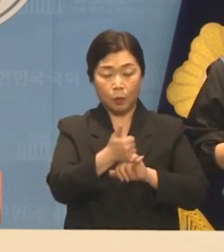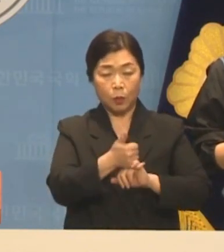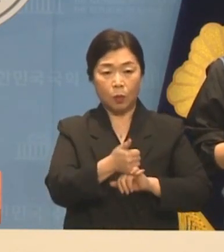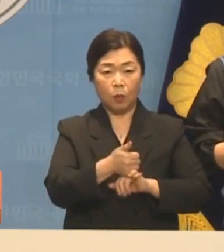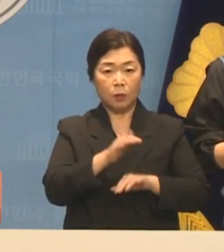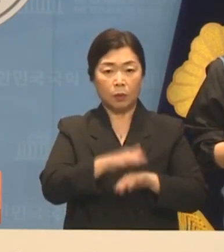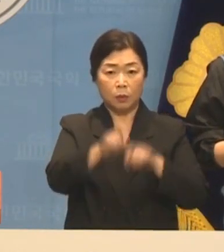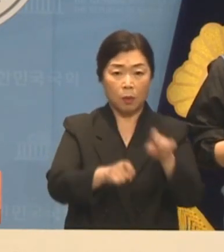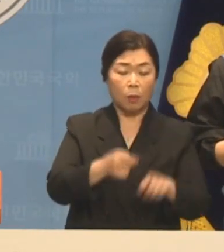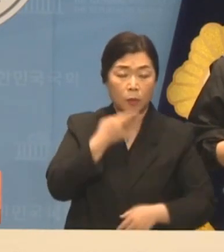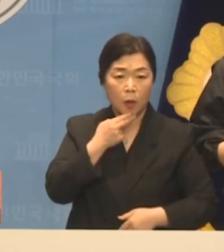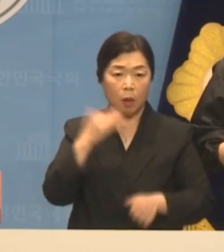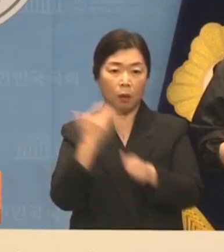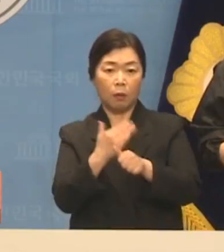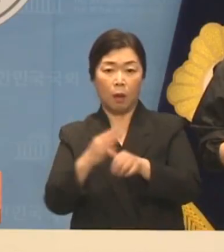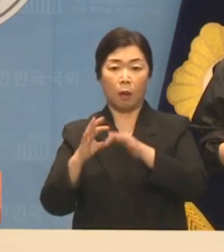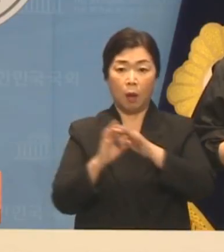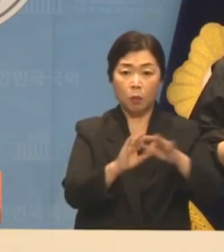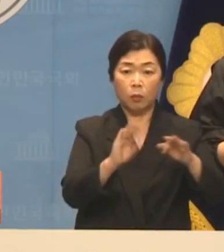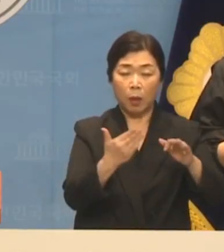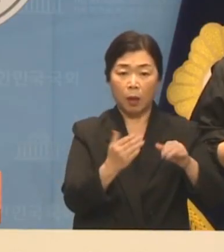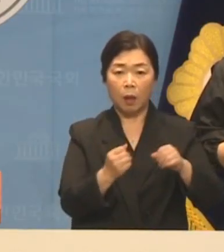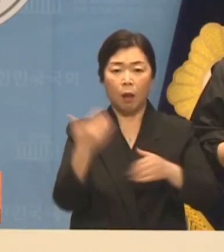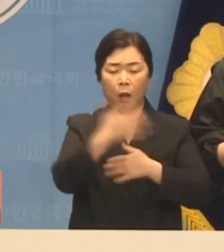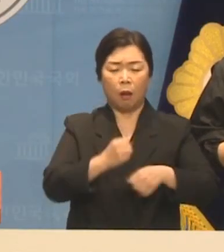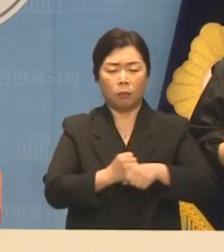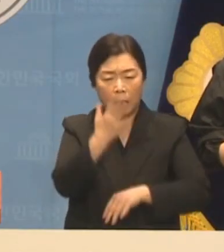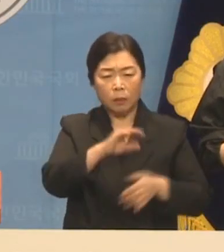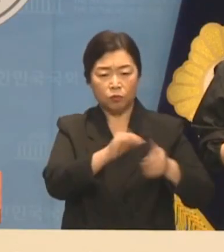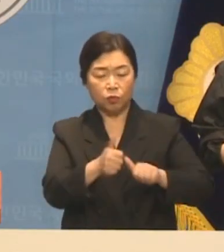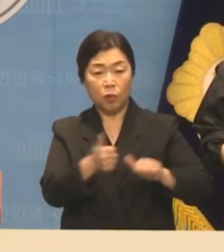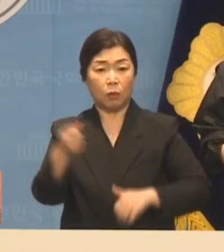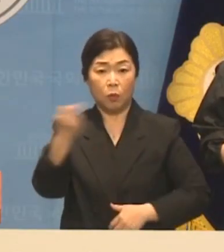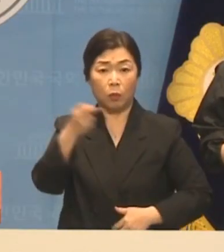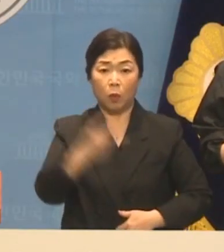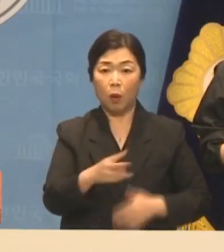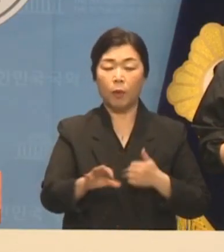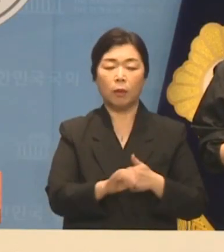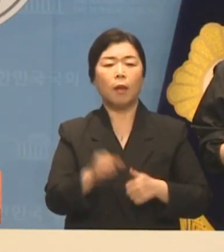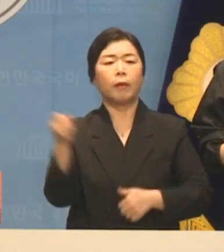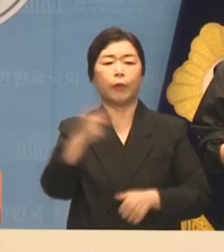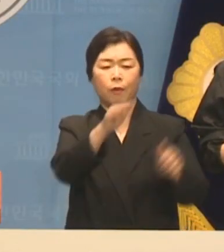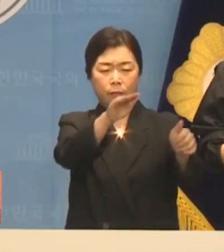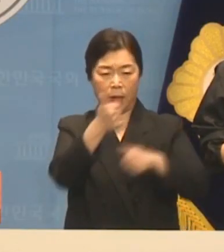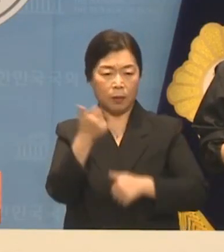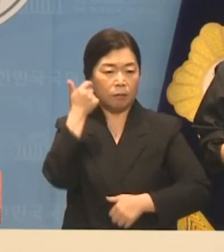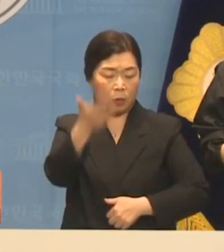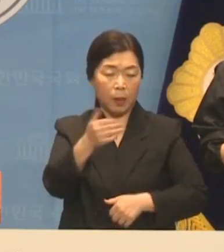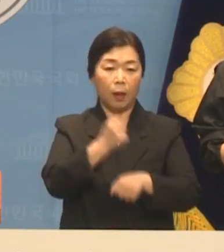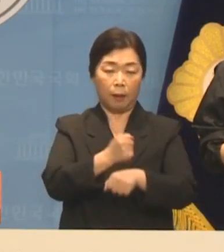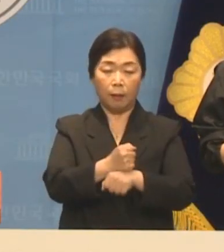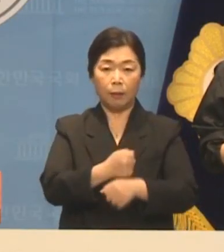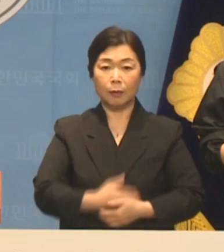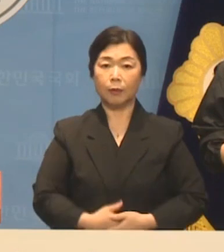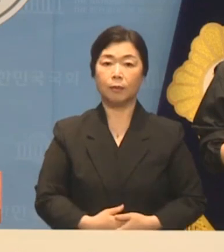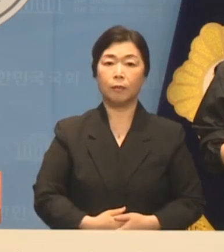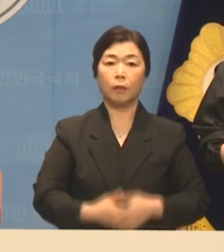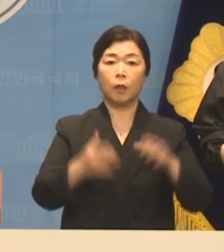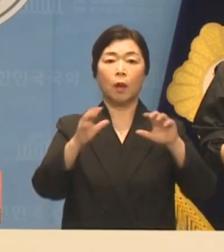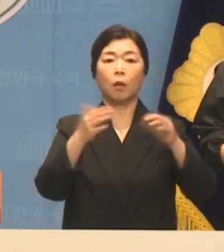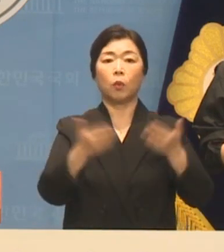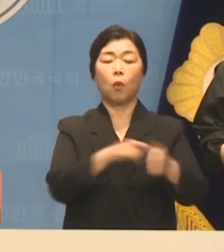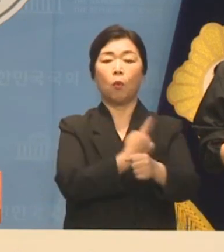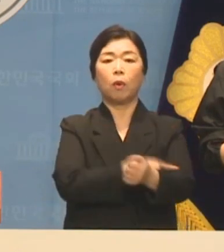해고가 계속되고 가로사가 계속된다면 제2, 제3의 청문회를 추진하겠습니다. 노동 3권